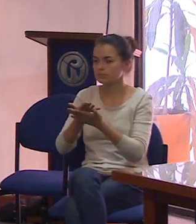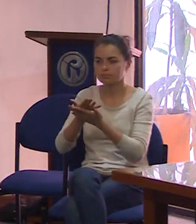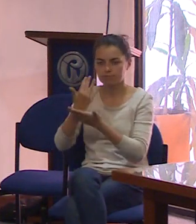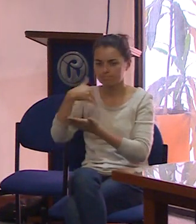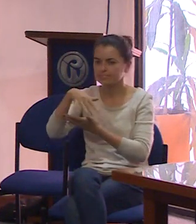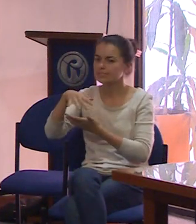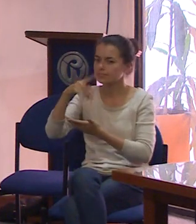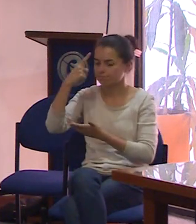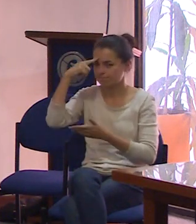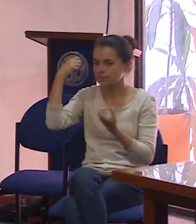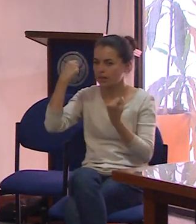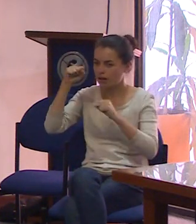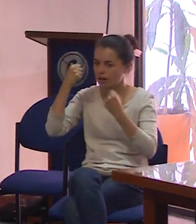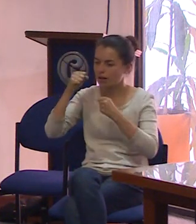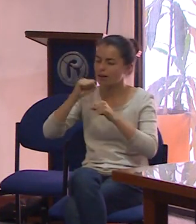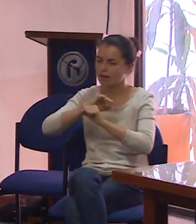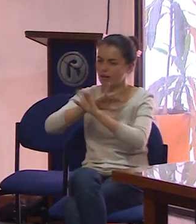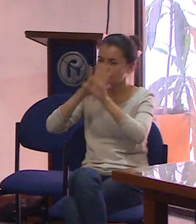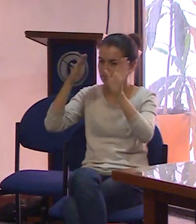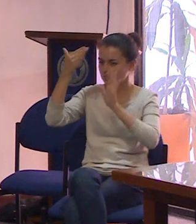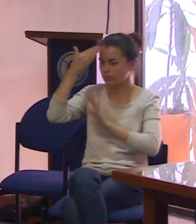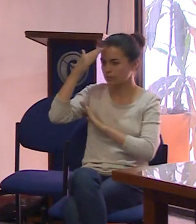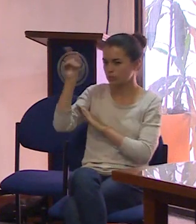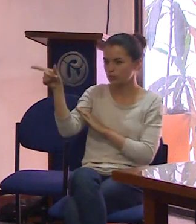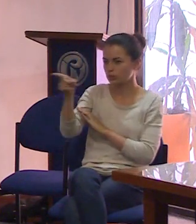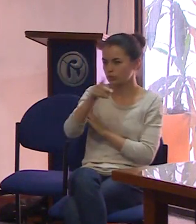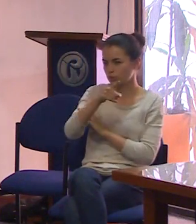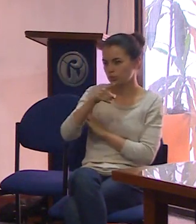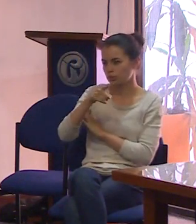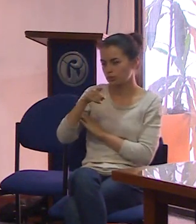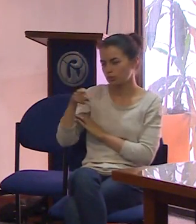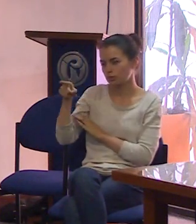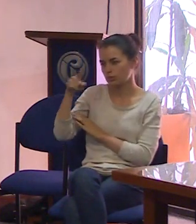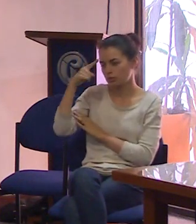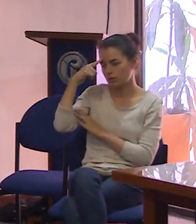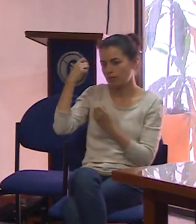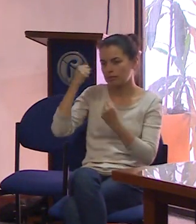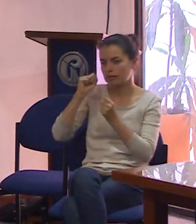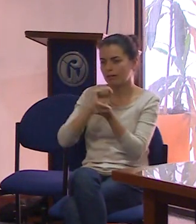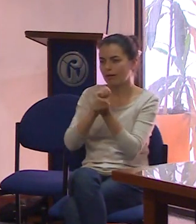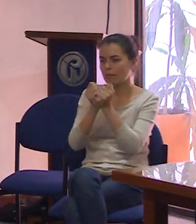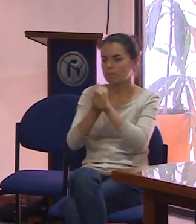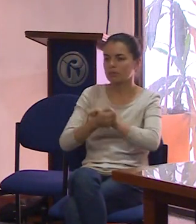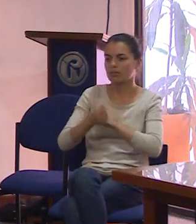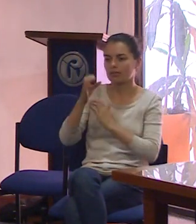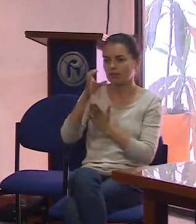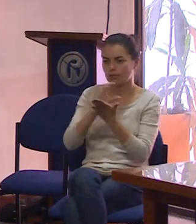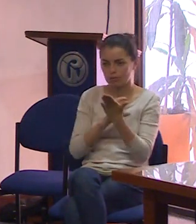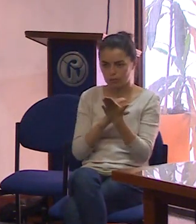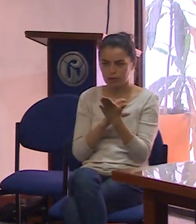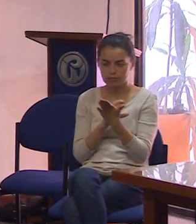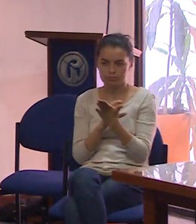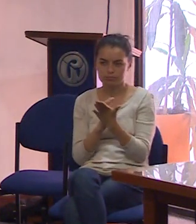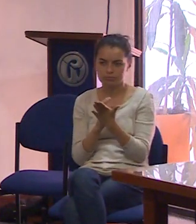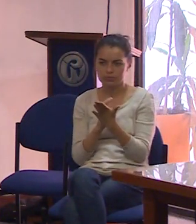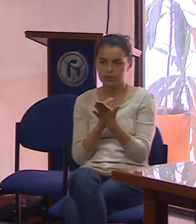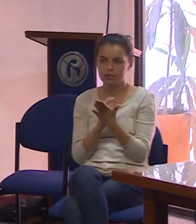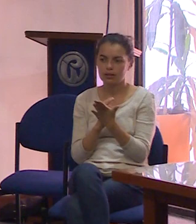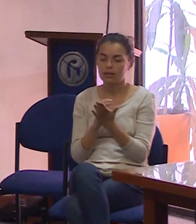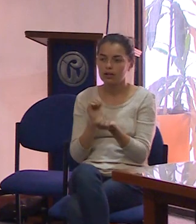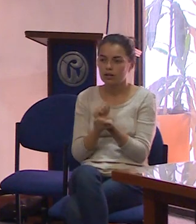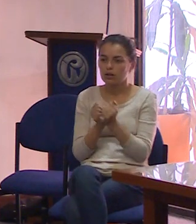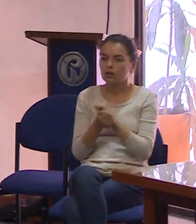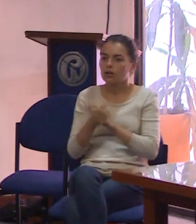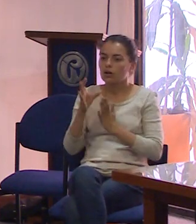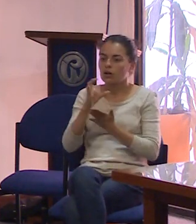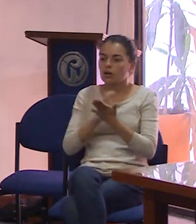preocupación. De hecho, ustedes saben que nosotros estamos haciendo una renovación curricular. Dentro de la renovación curricular